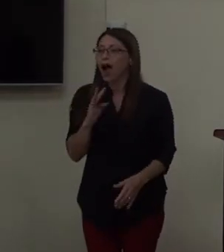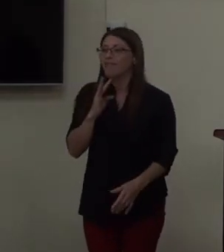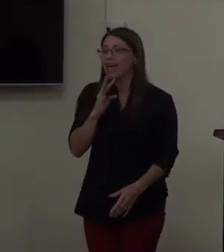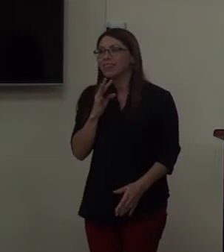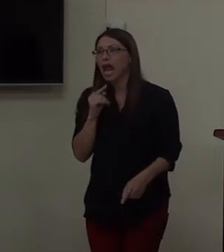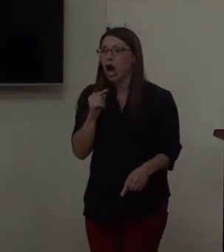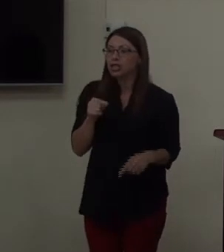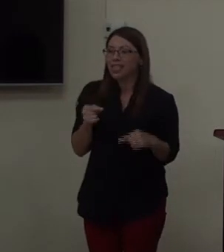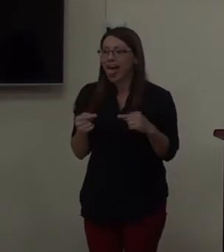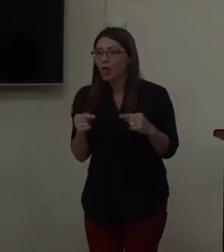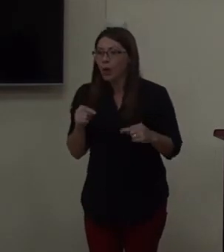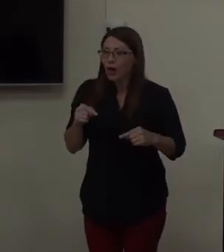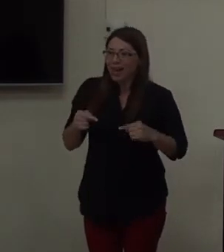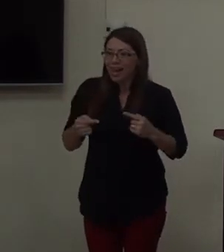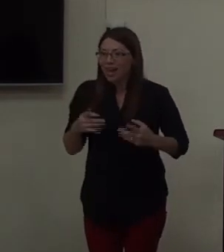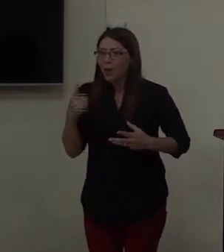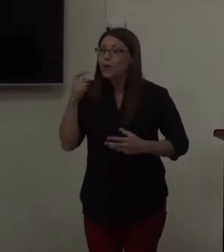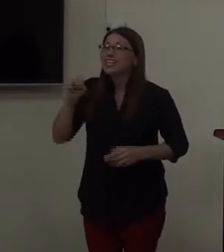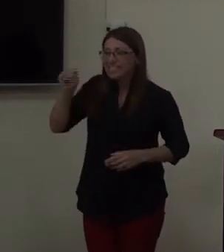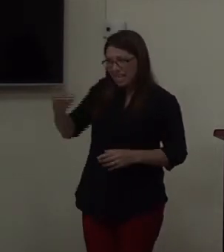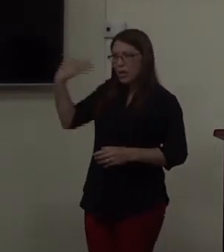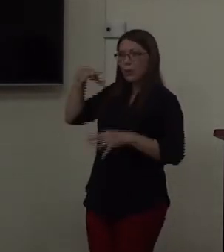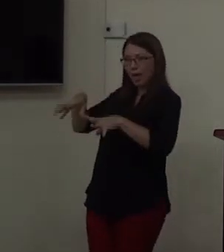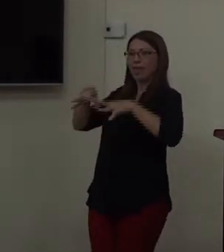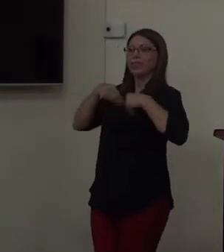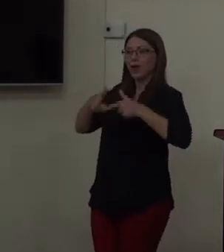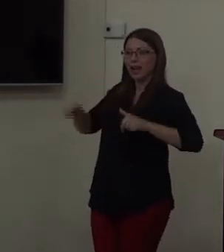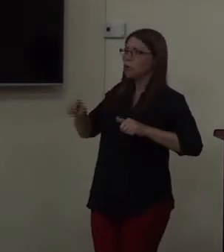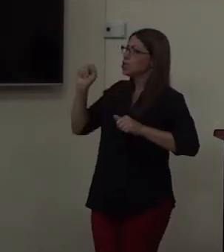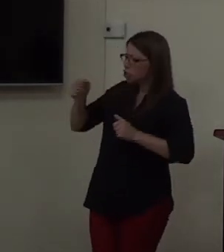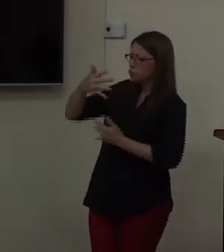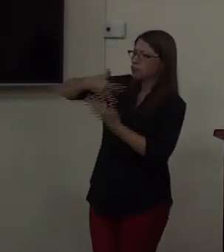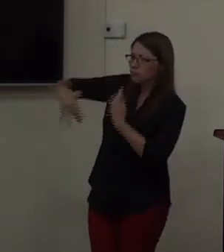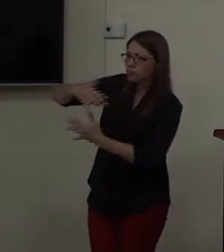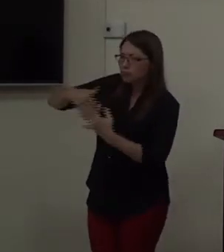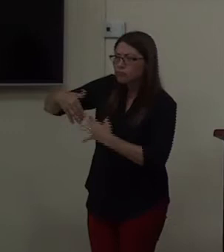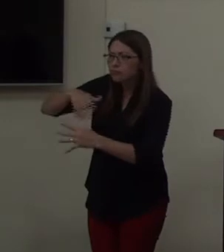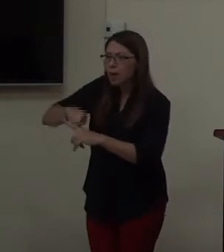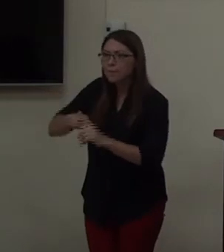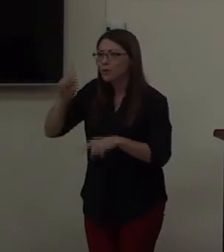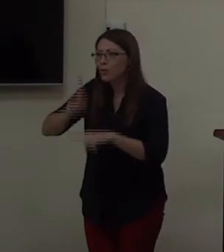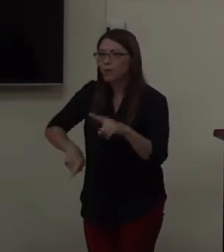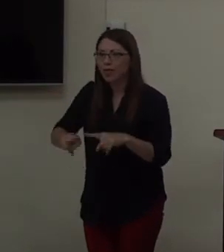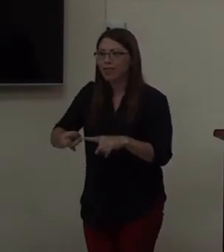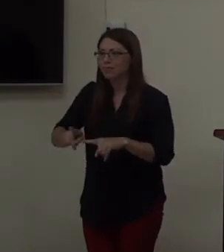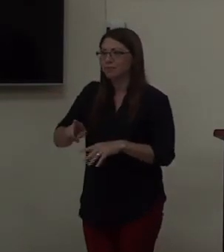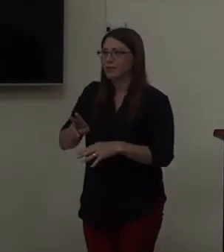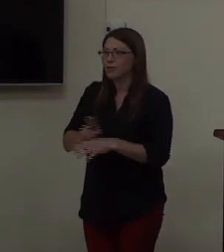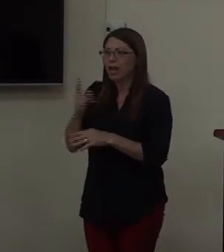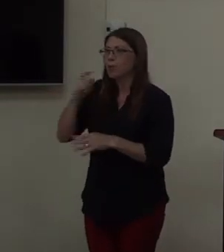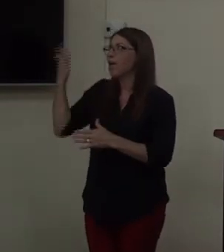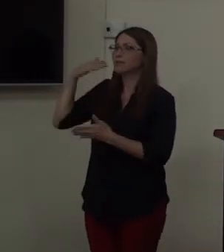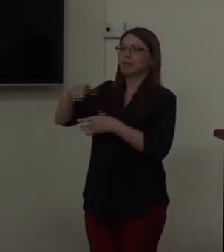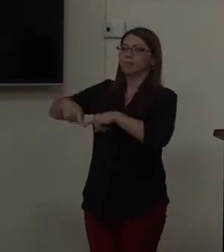sí adquirió la lengua, ¿verdad?, sí fue socializado la lengua, pero dejó de usarla, ¿verdad?, durante un periodo largo,